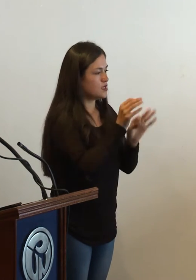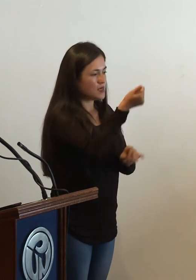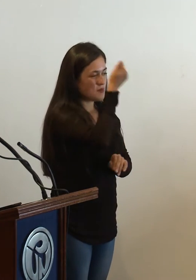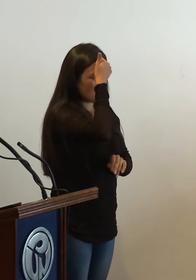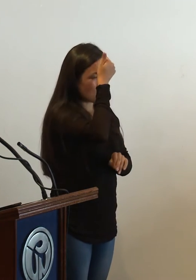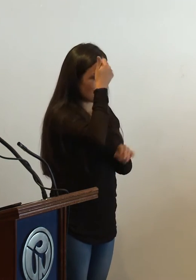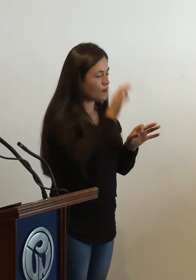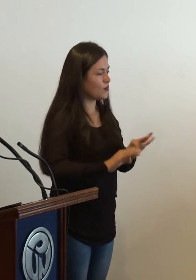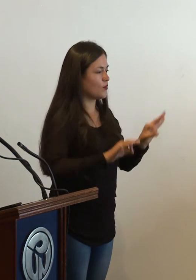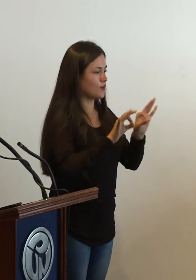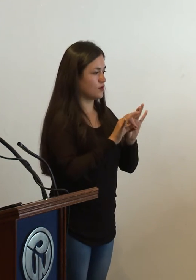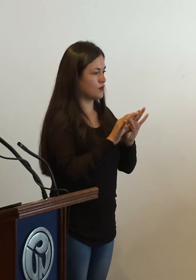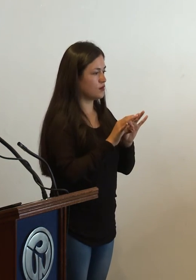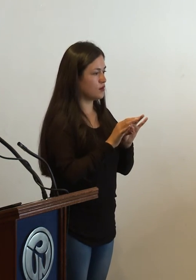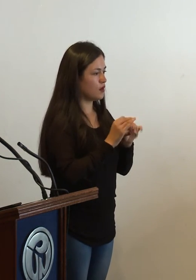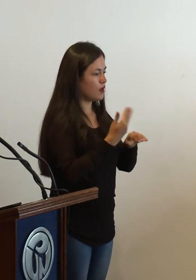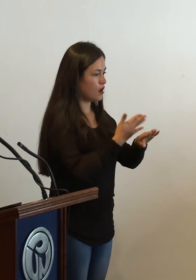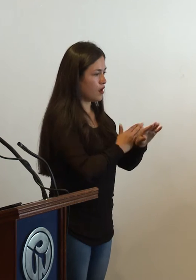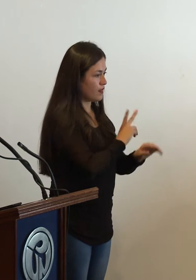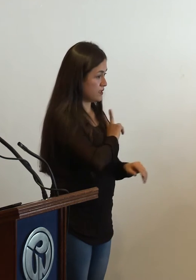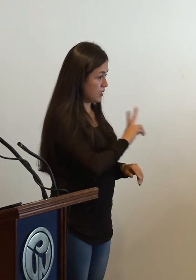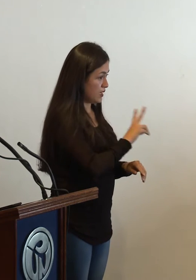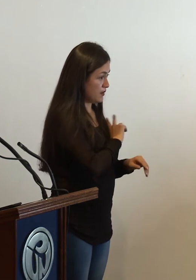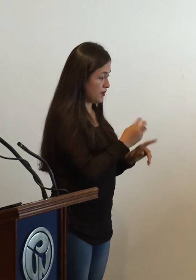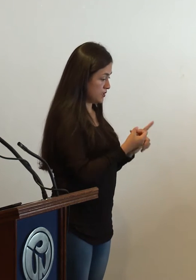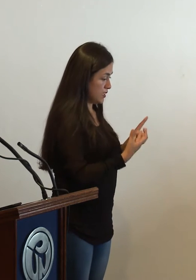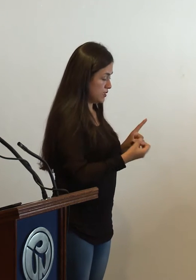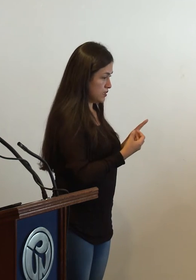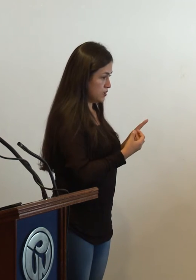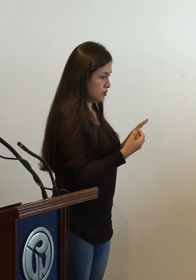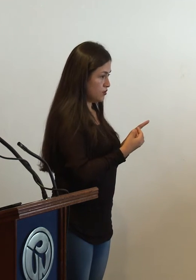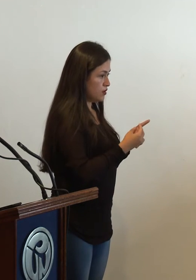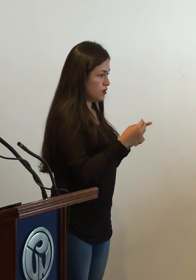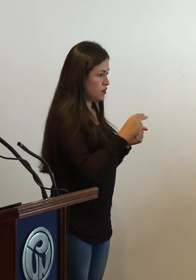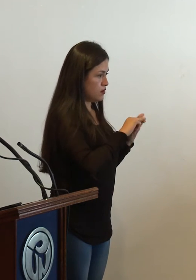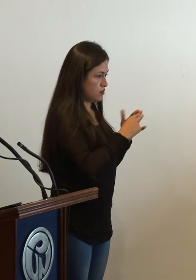arranca la educación popular en la Universidad del Valle, arranca con el trabajo